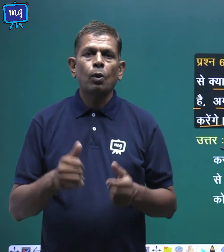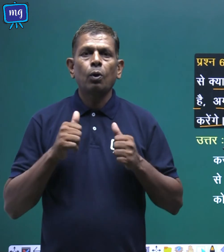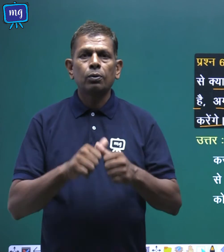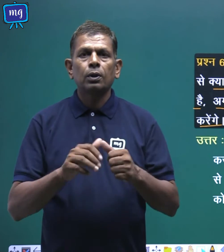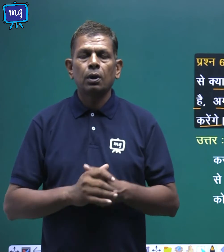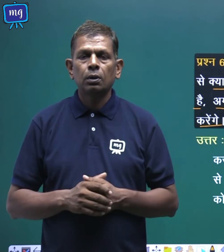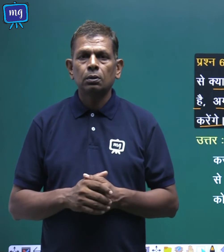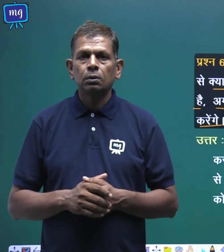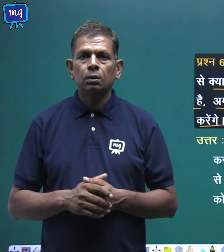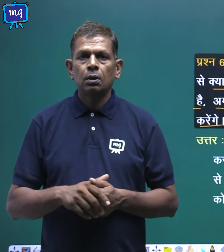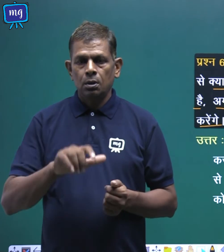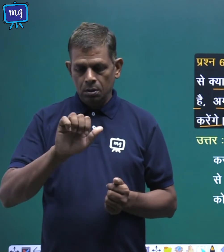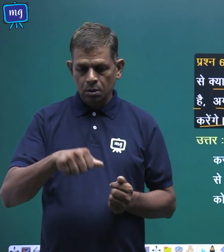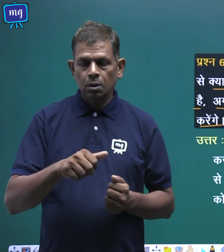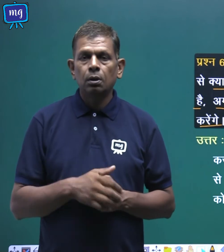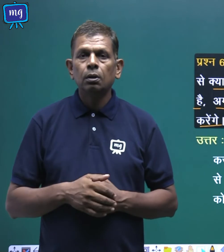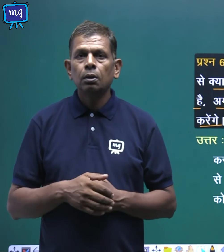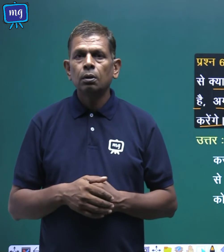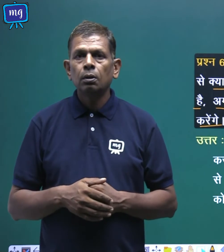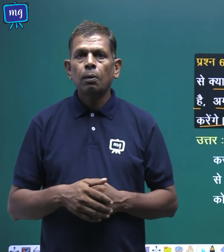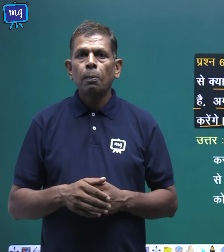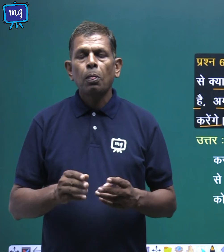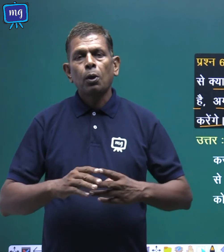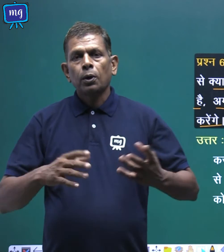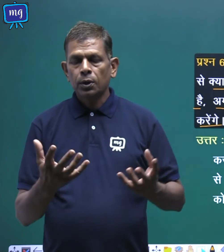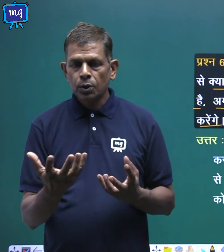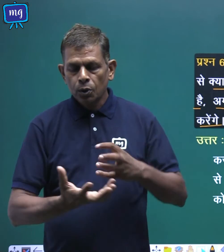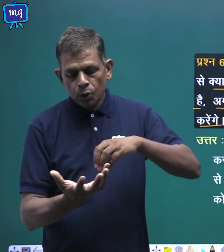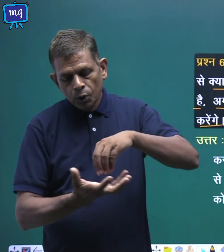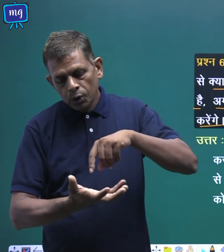उत्तर, हाँ, किसी छलनी का